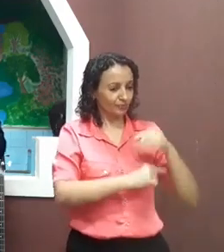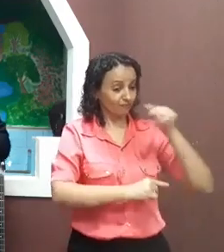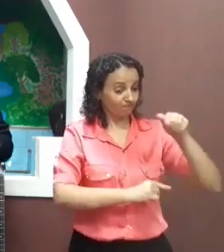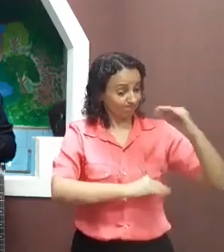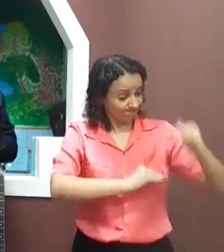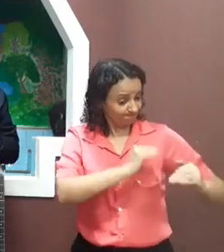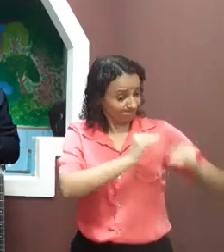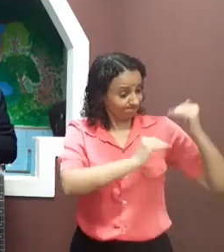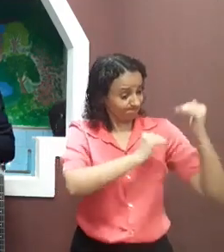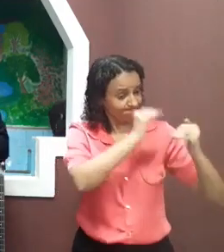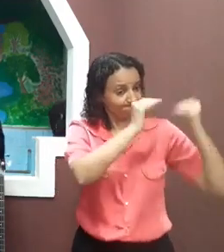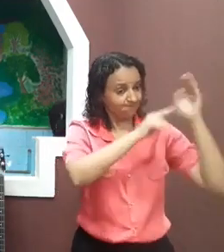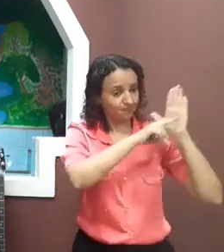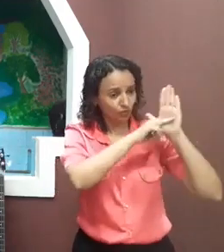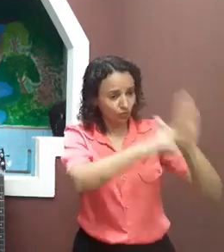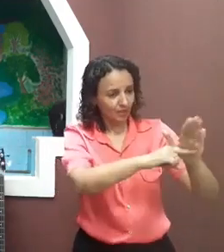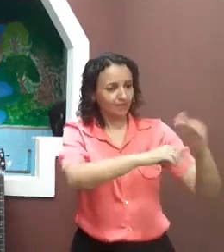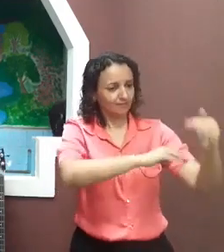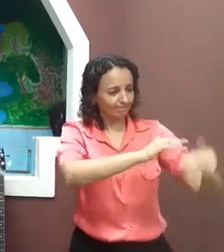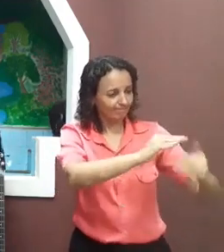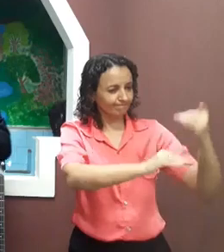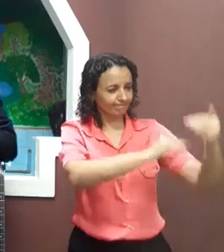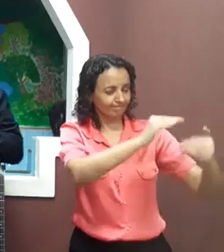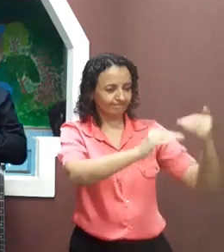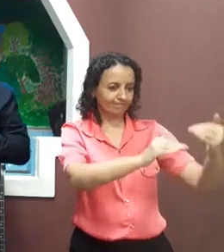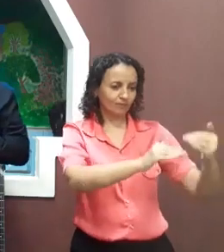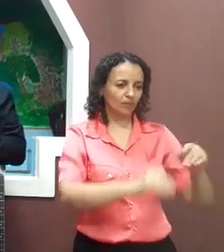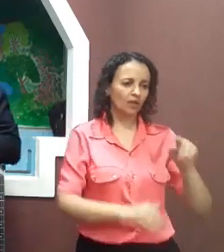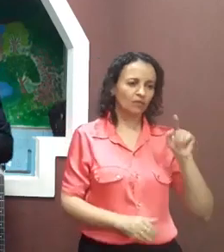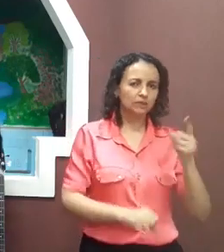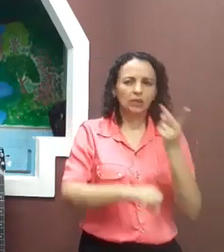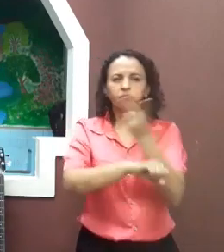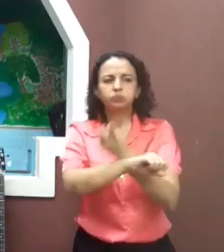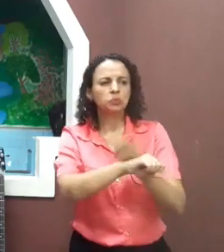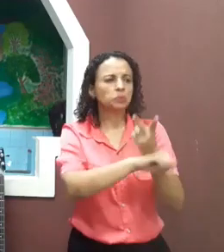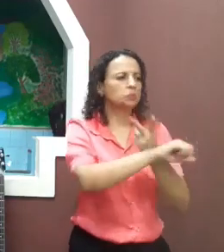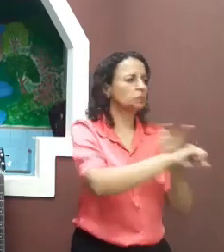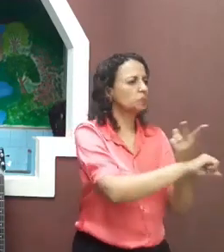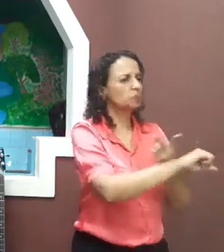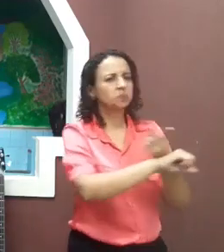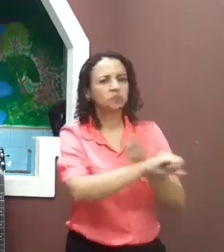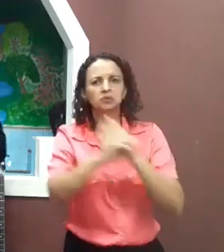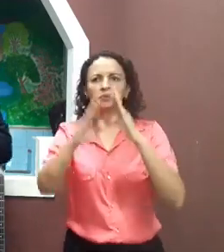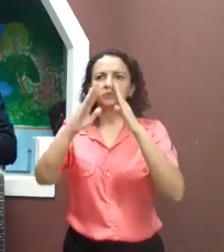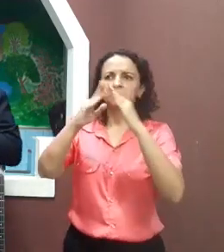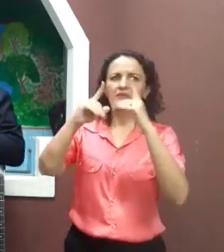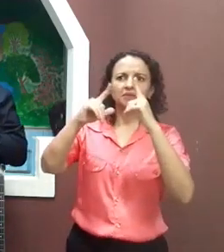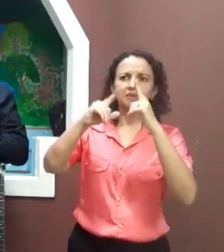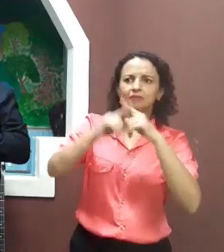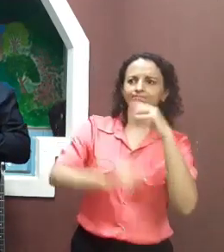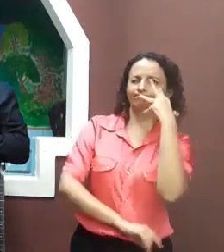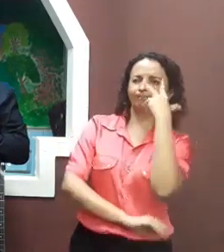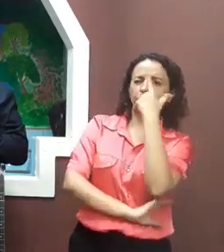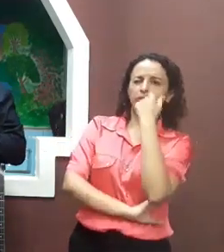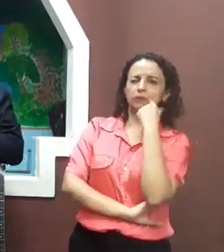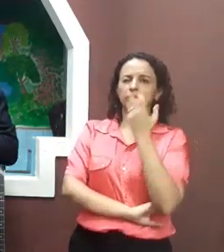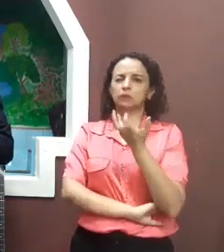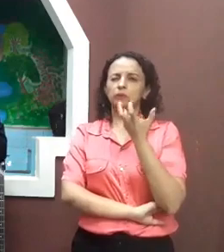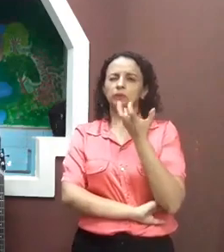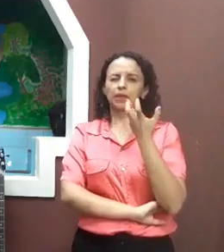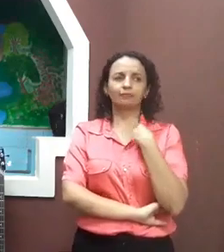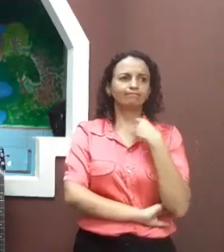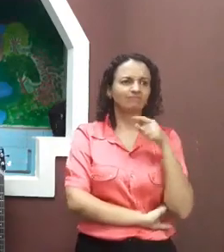desenvolver. Você pode passar a vida inteira buscando a igreja perfeita, Não, pastor, eu não quero assim porque eu vou